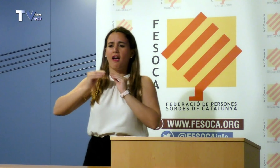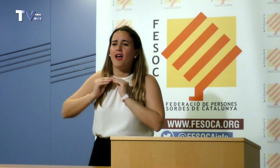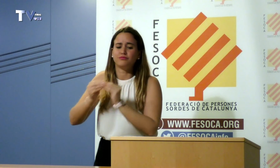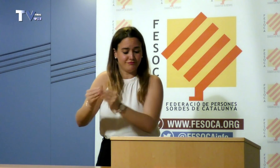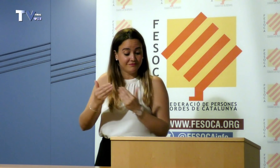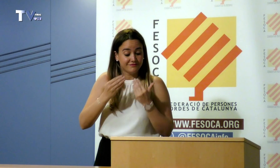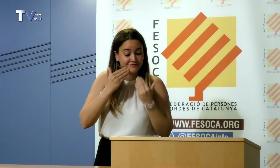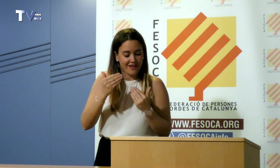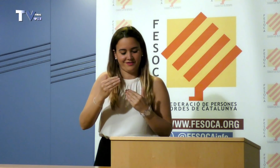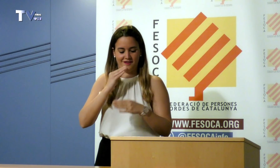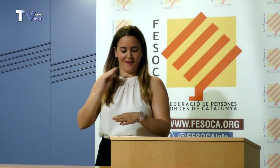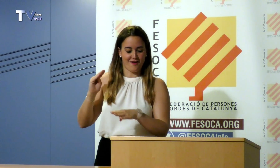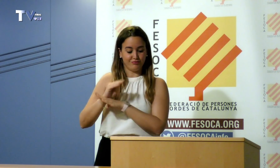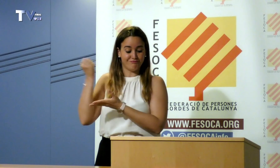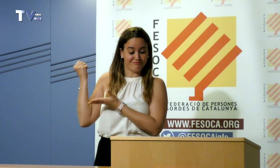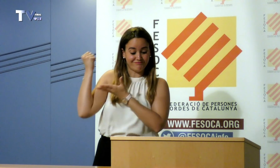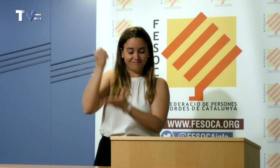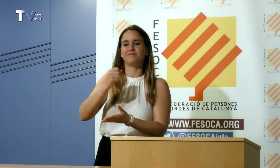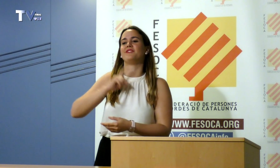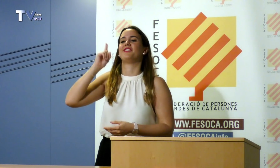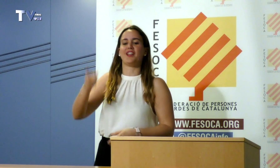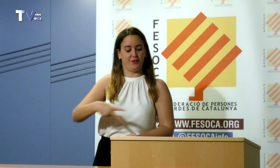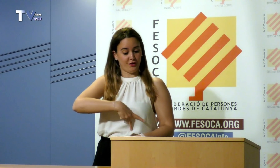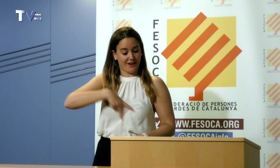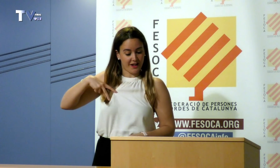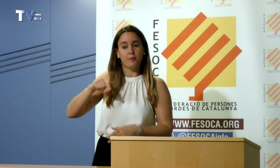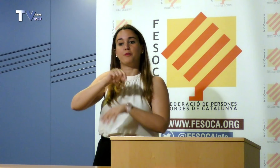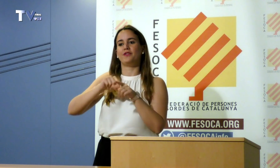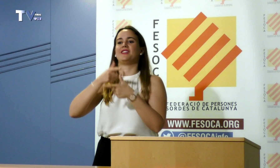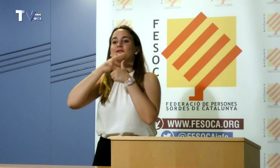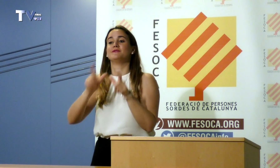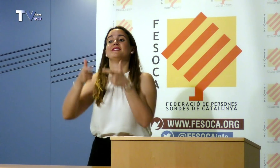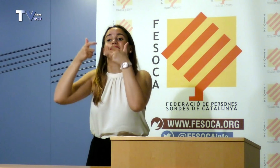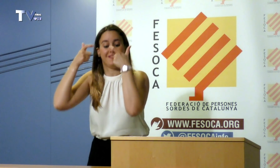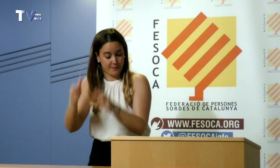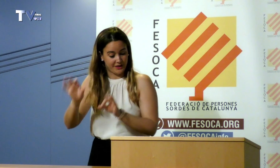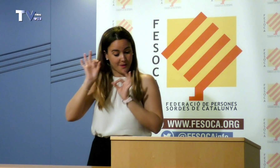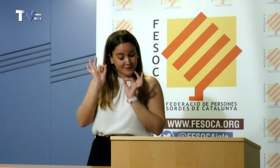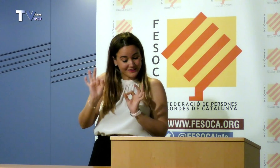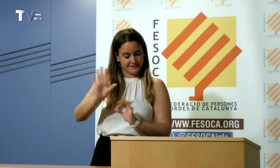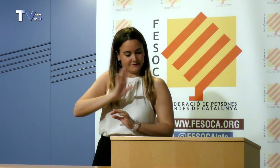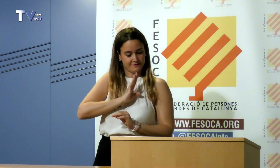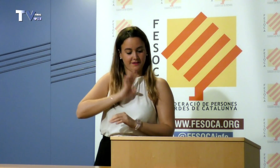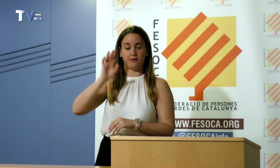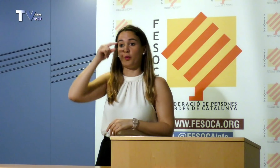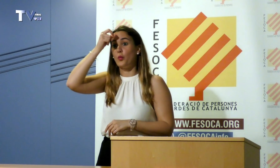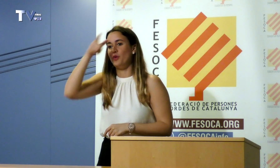Signes. L'adaptació d'aquest projecte ha estat possible gràcies a la subvenció rebuda pel Departament de Política Lingüística de Catalunya.